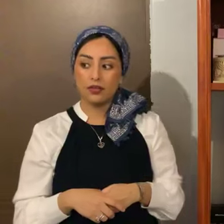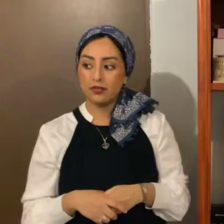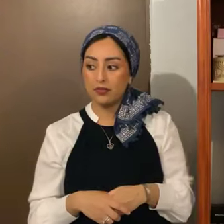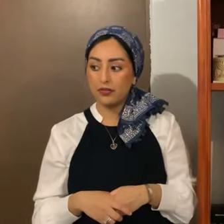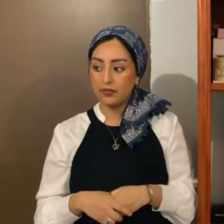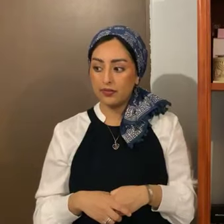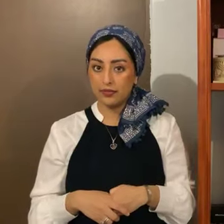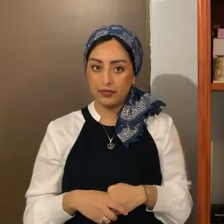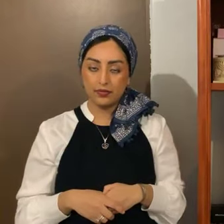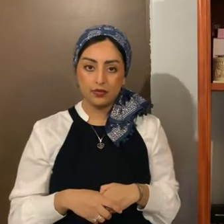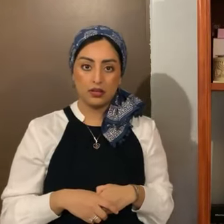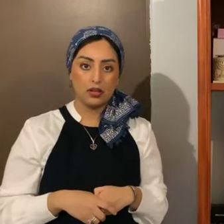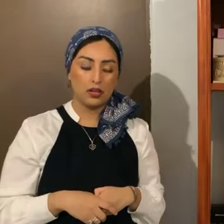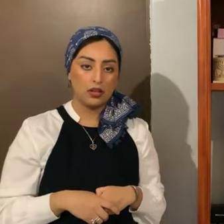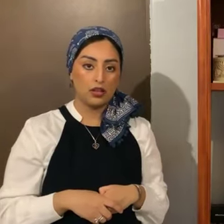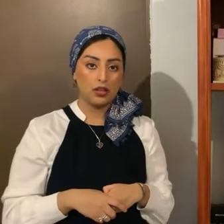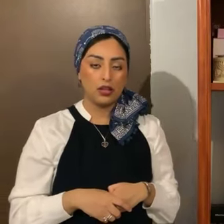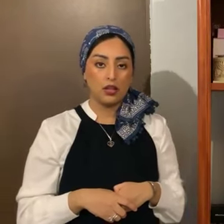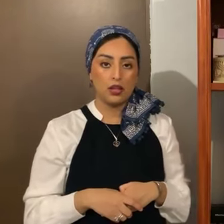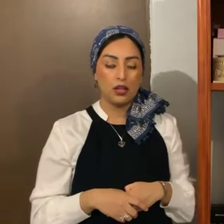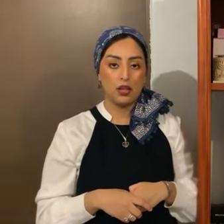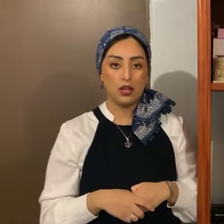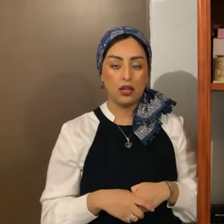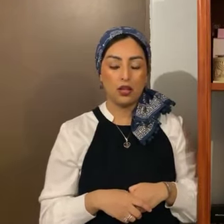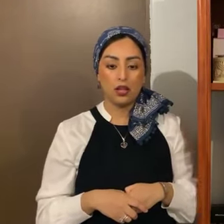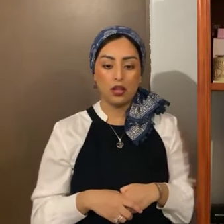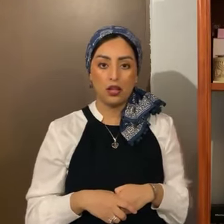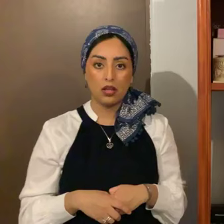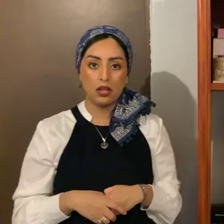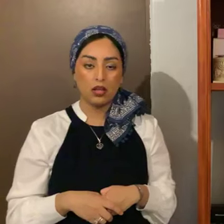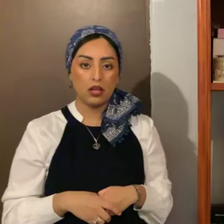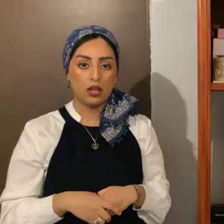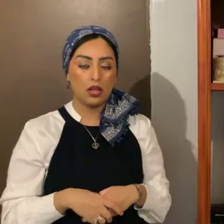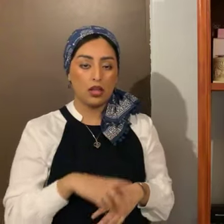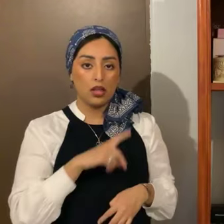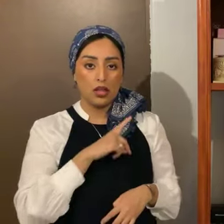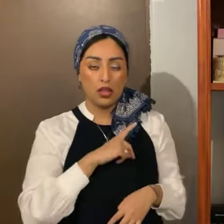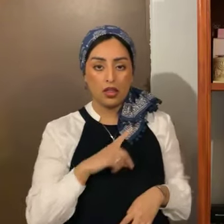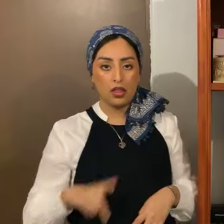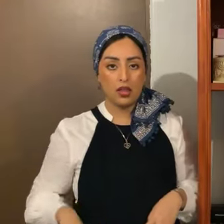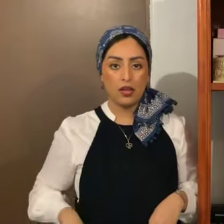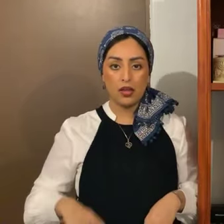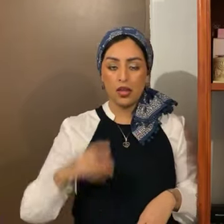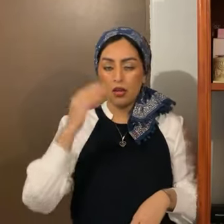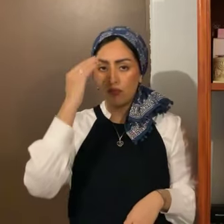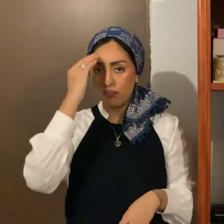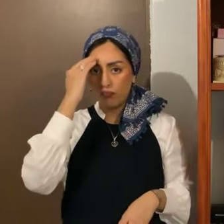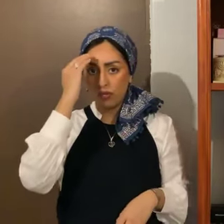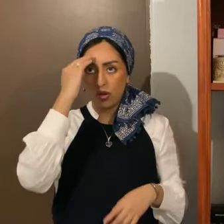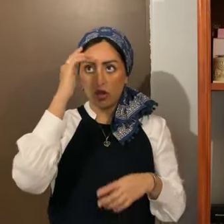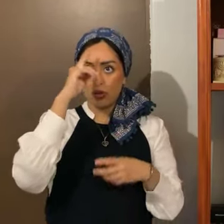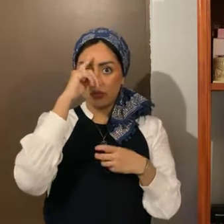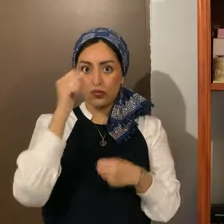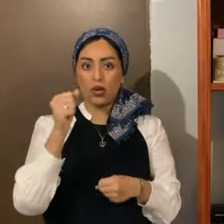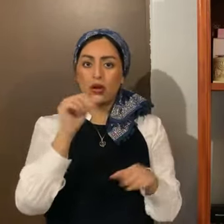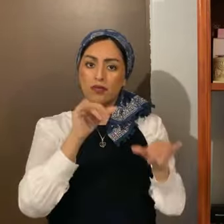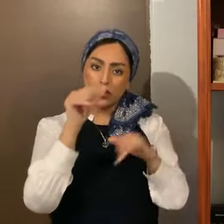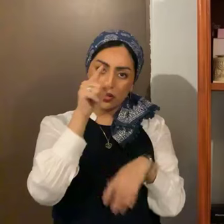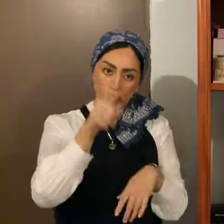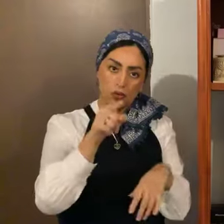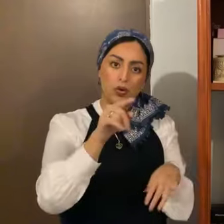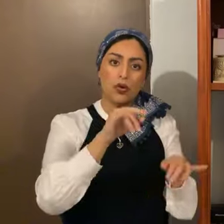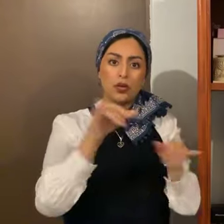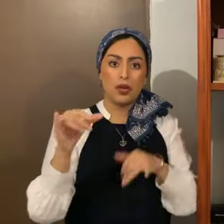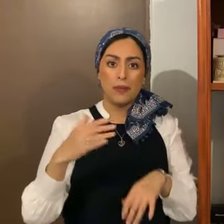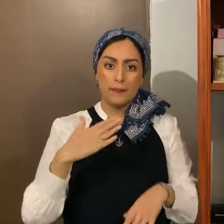aquí en mis apuntes. Teniendo la plena seguridad, que tú tienes que tener, yo también.